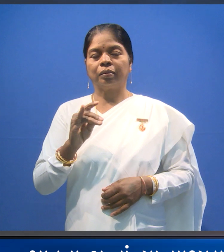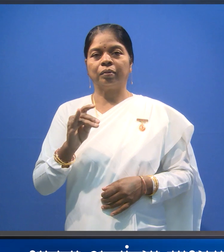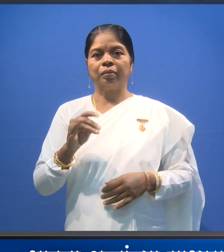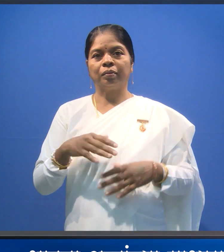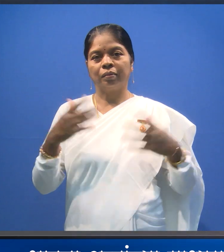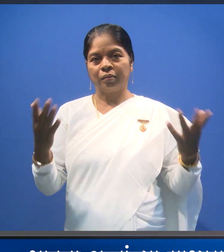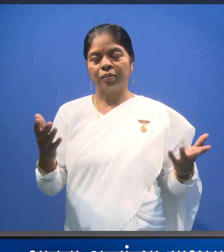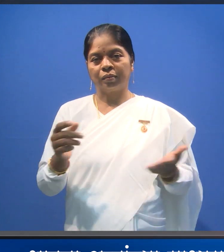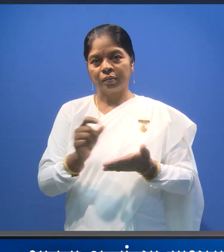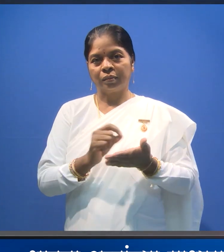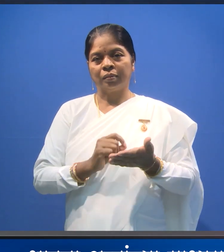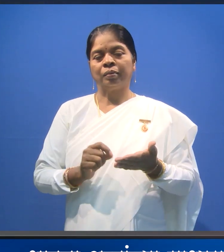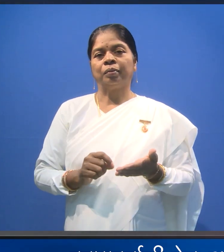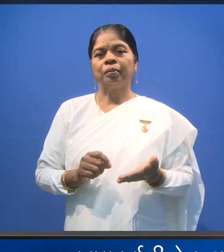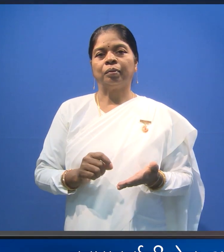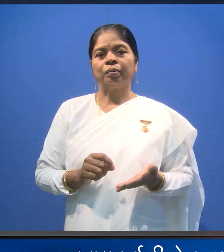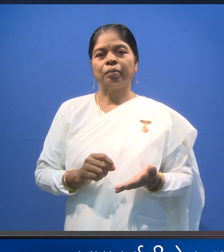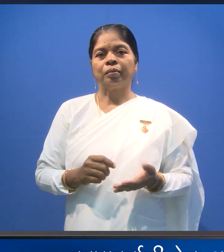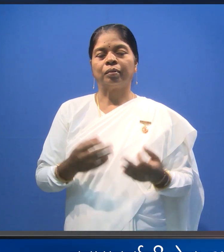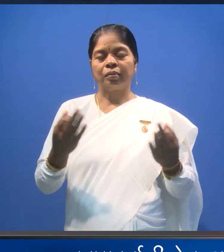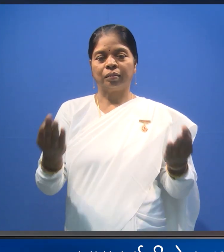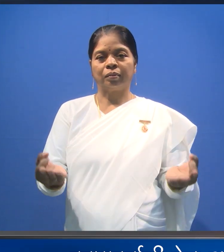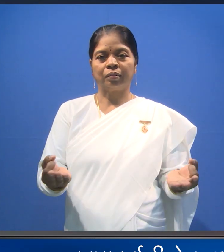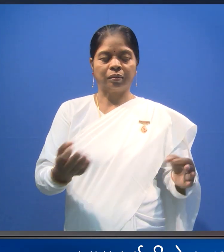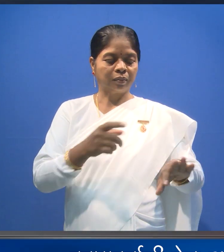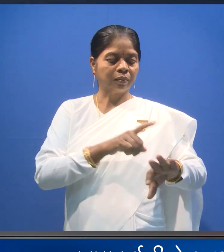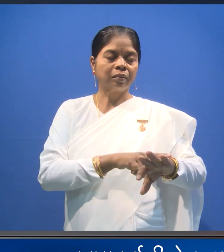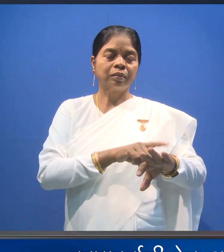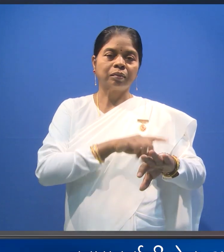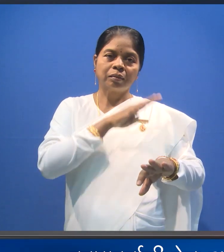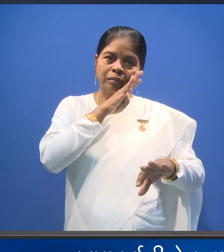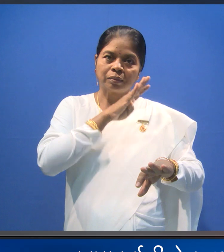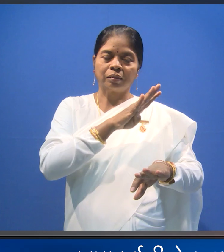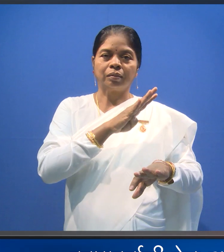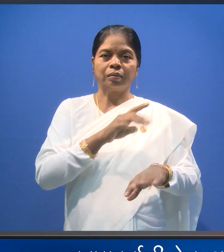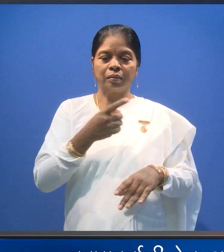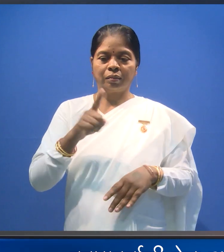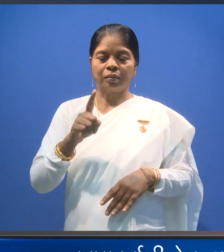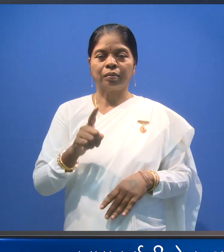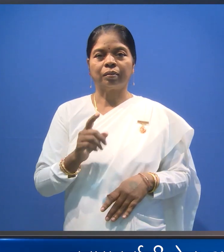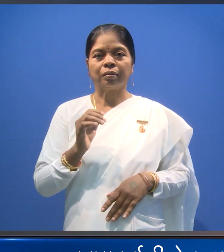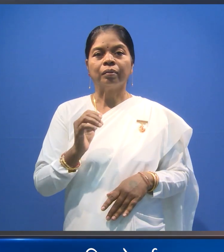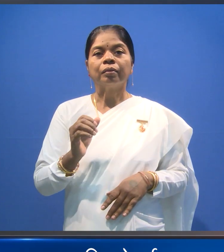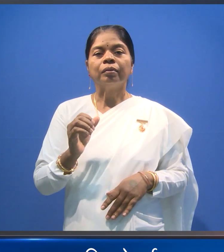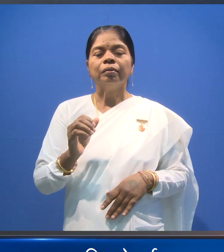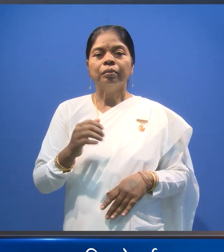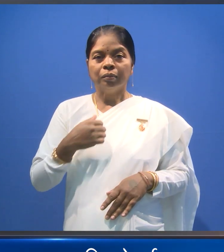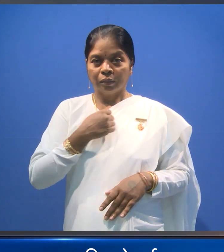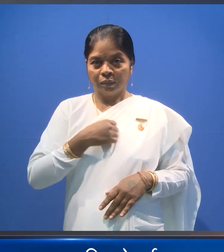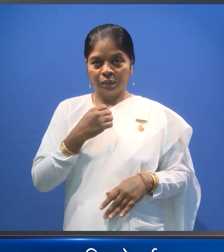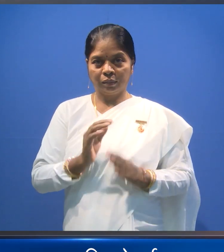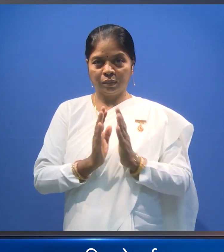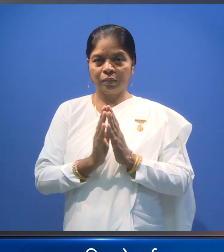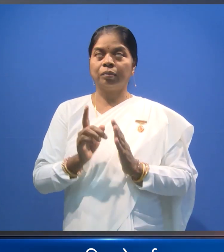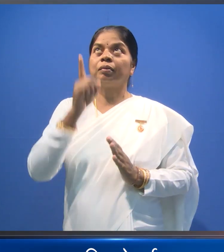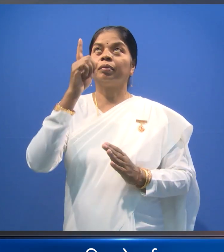माध्यमातून व्यक्त करण्यासाठी ब्रह्ममुहूर्ताची वेळ सगळ्यात योग्य असते. मन जितके